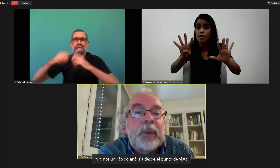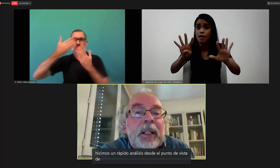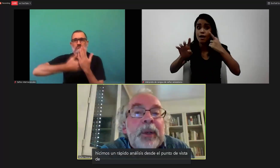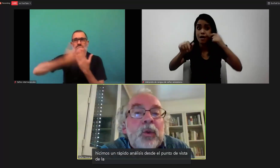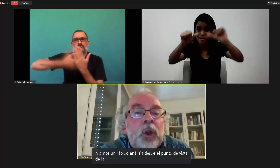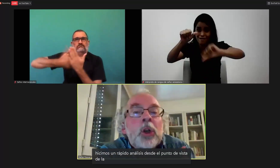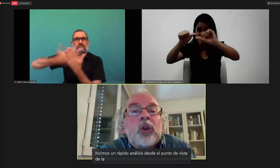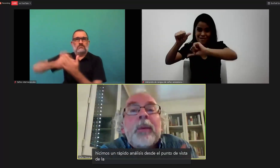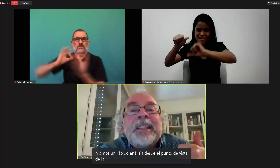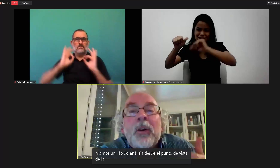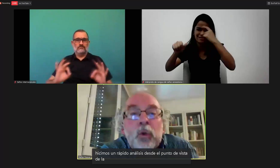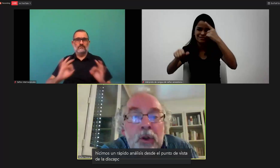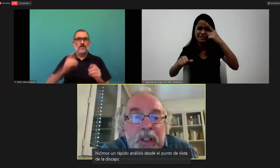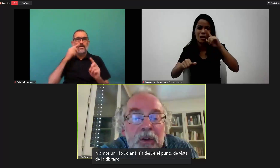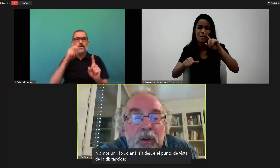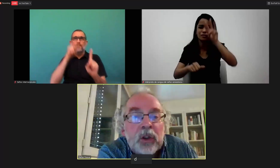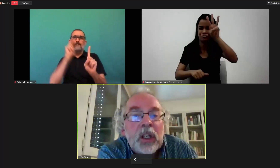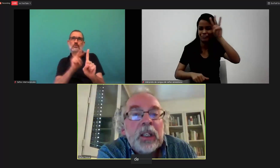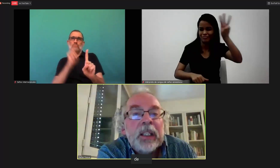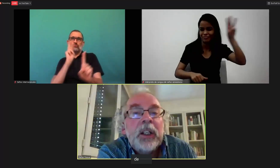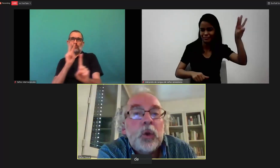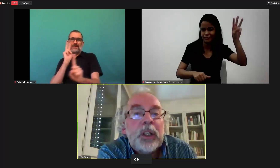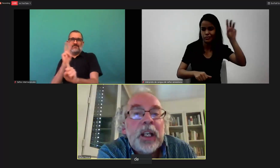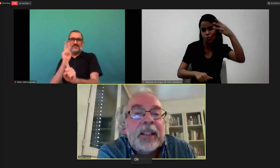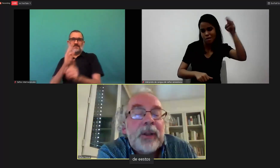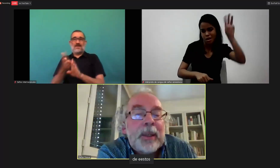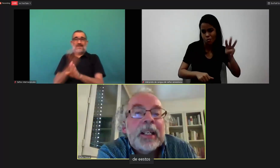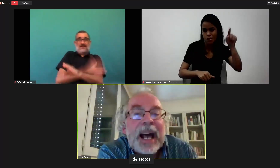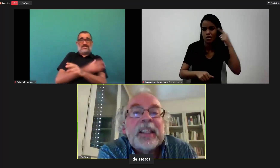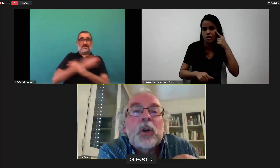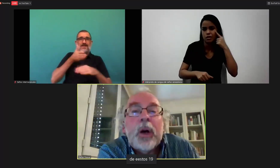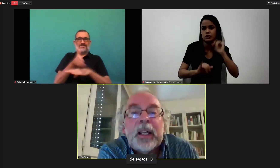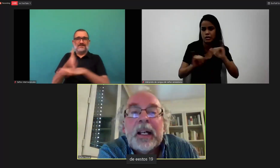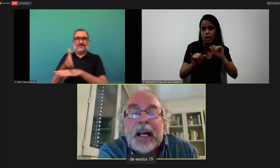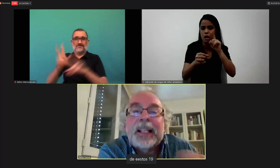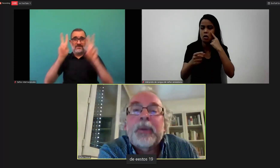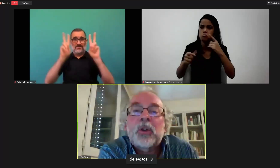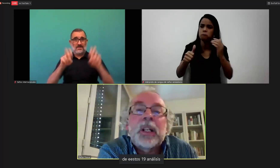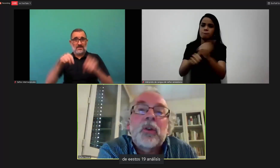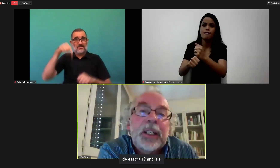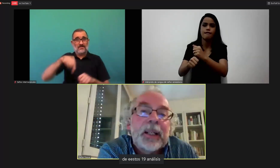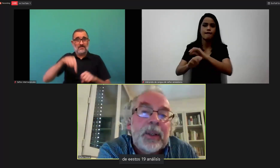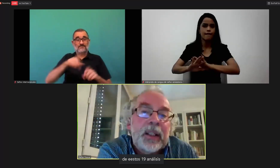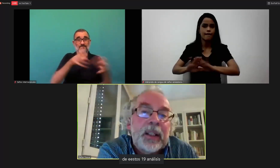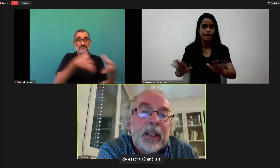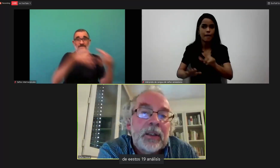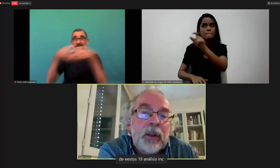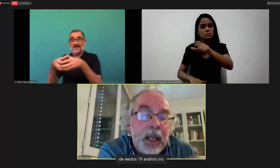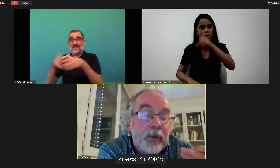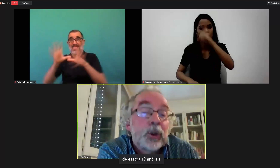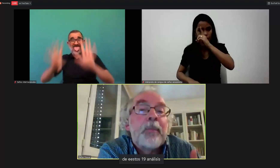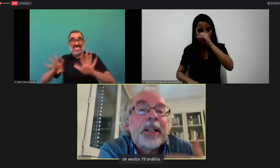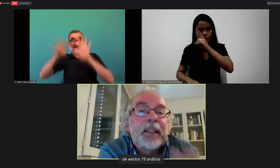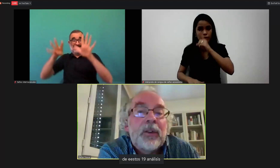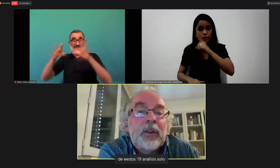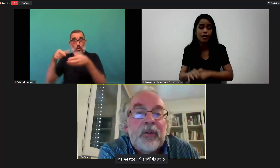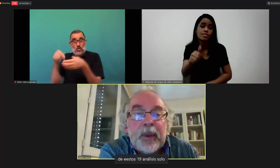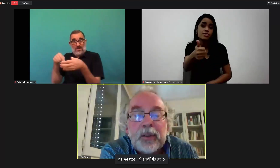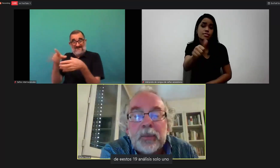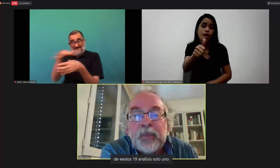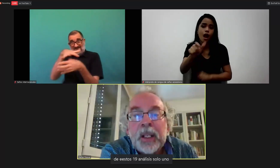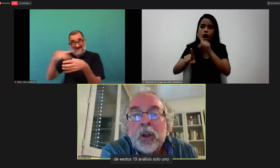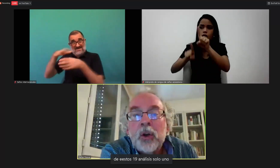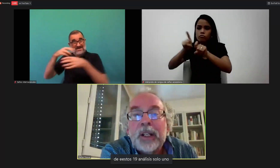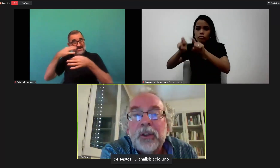página web del PNUD, solamente uno de ellos incluía de una manera adecuada a las personas con discapacidad. Hemos compartido